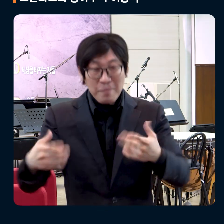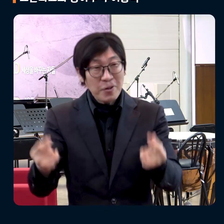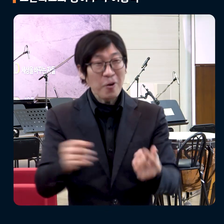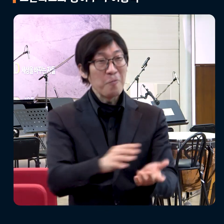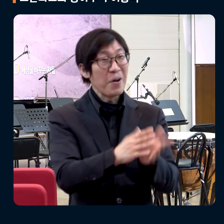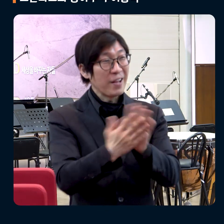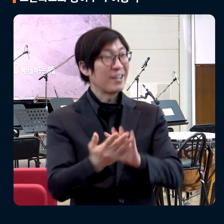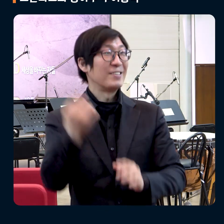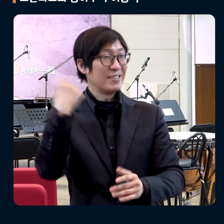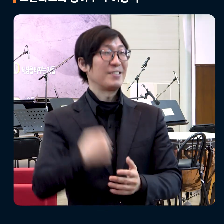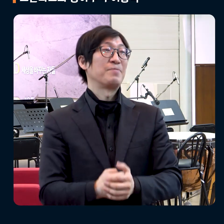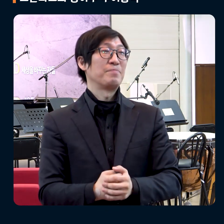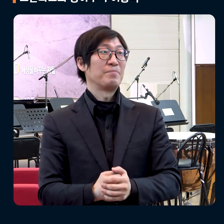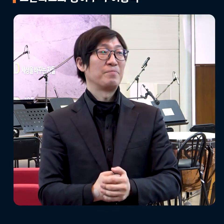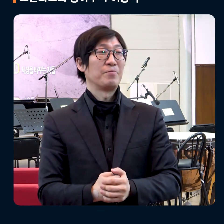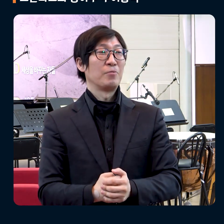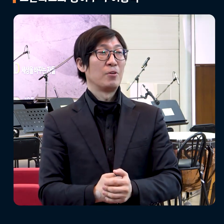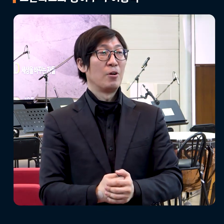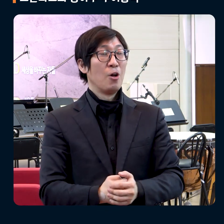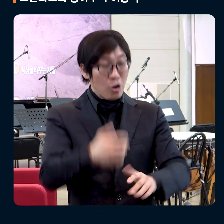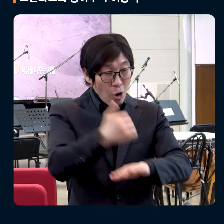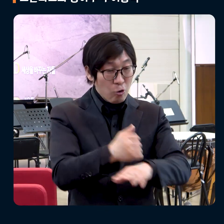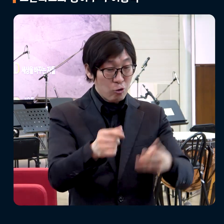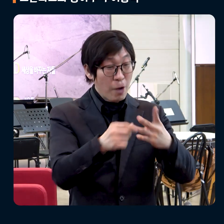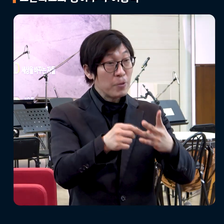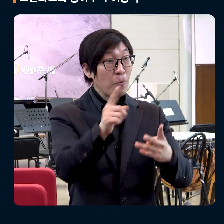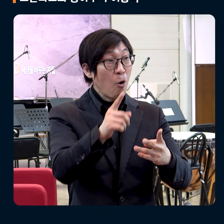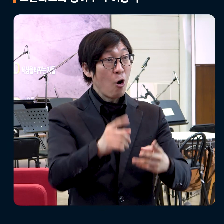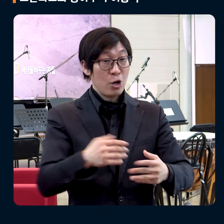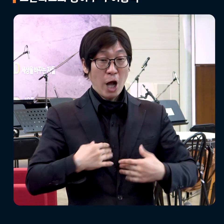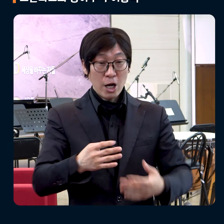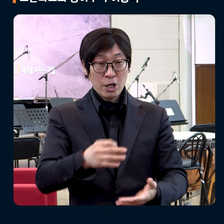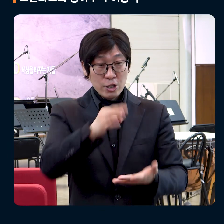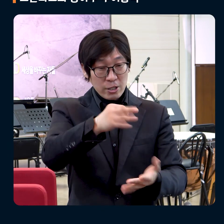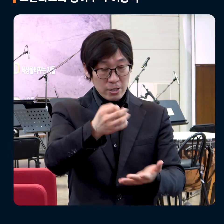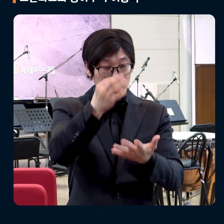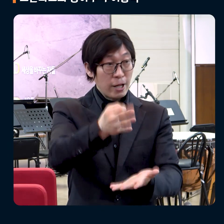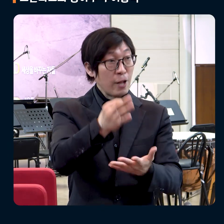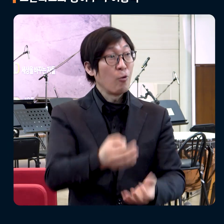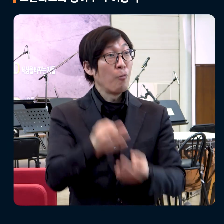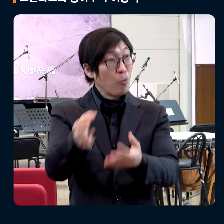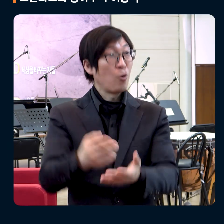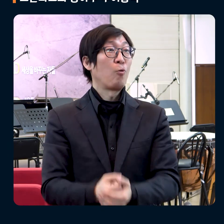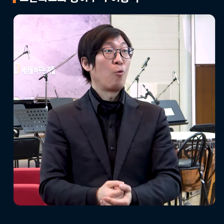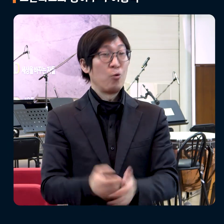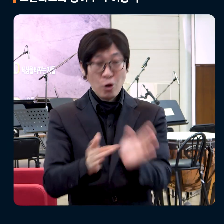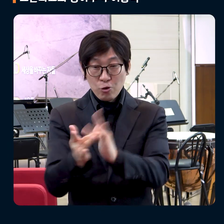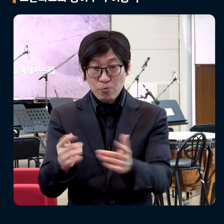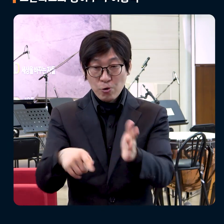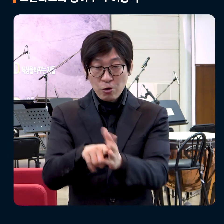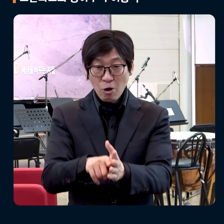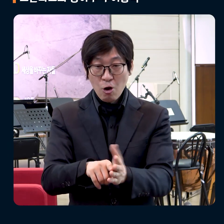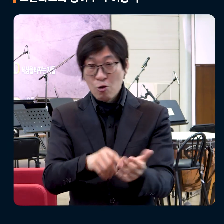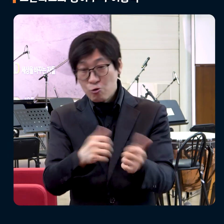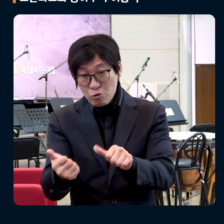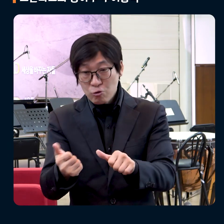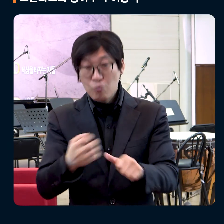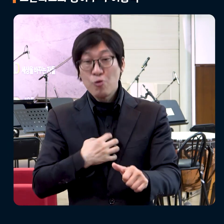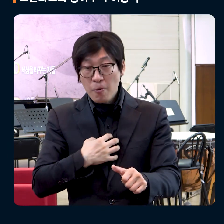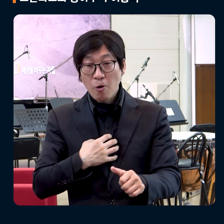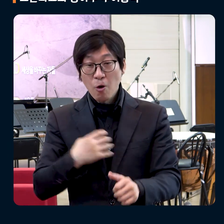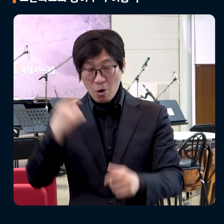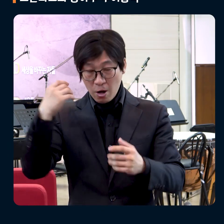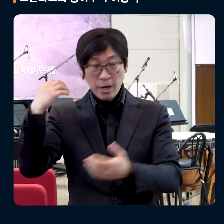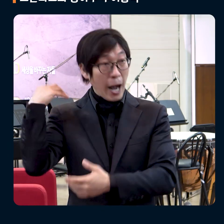위해서 공적인 모습으로 드러내고 자기의 재물까지 드리는, 예수를 위해서 거의 죽을 각오를 하는 사람이 됐다는 겁니다.